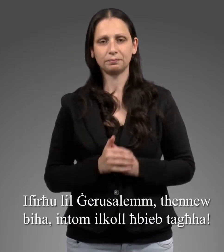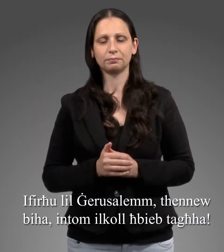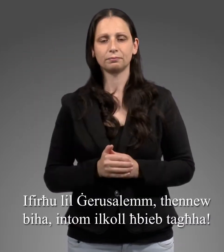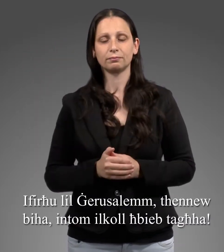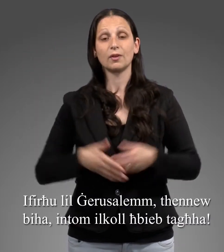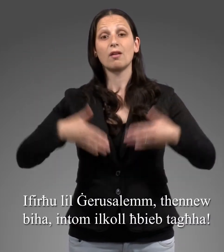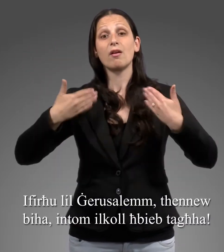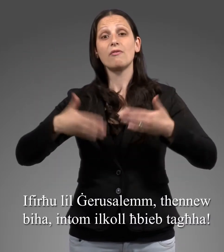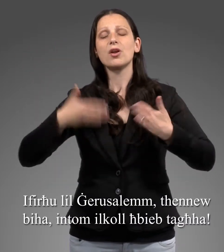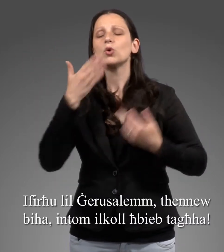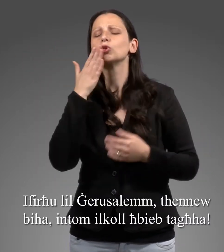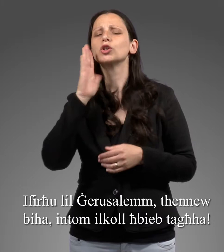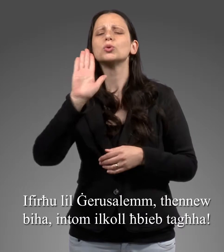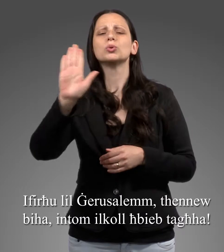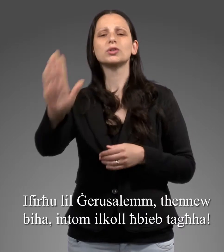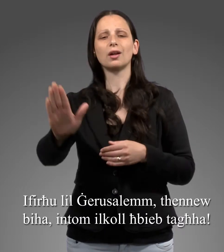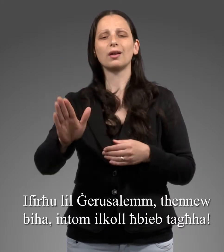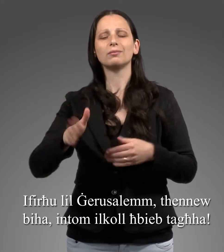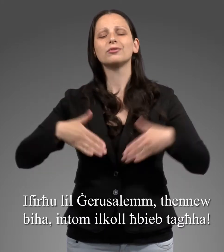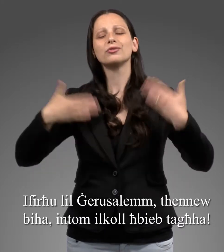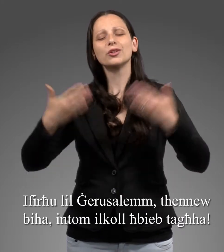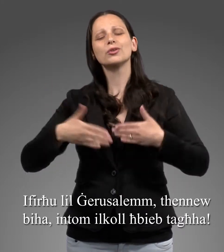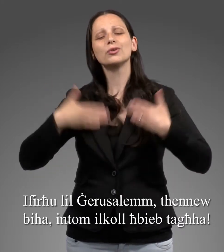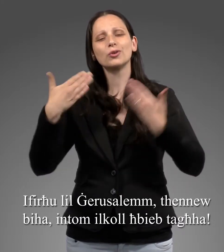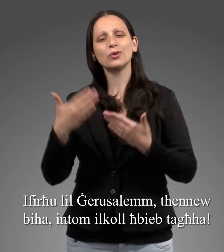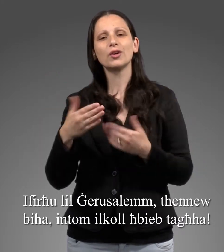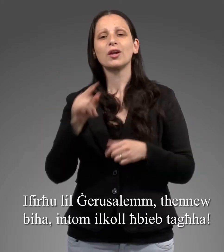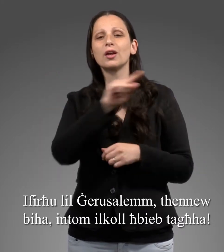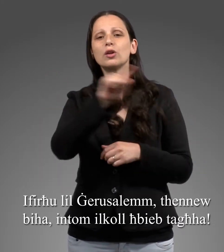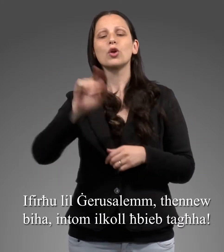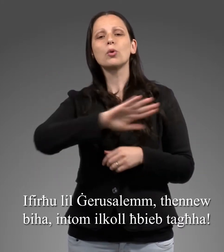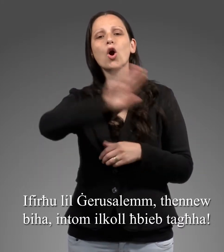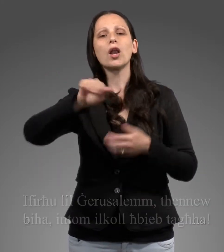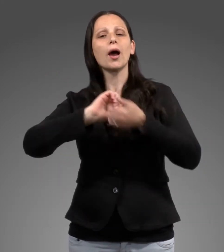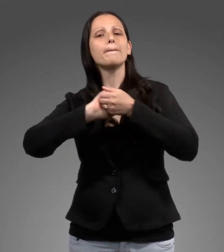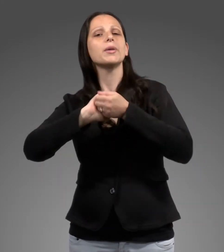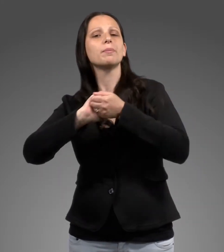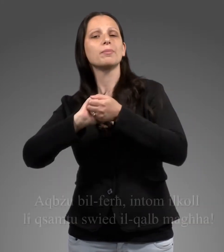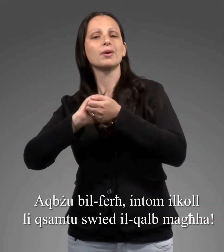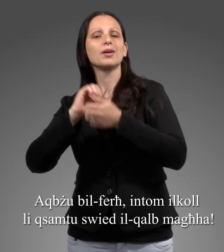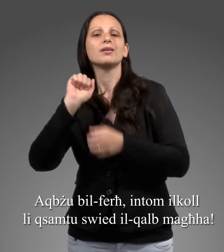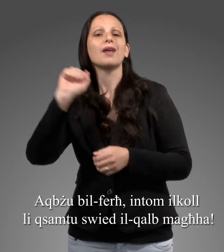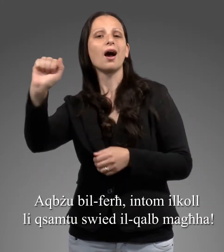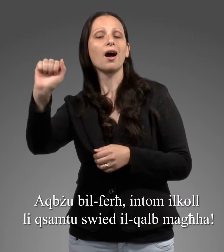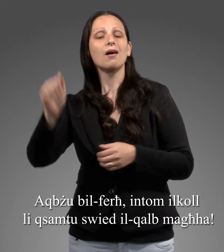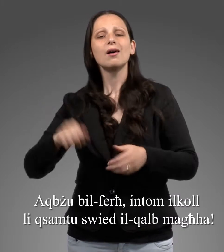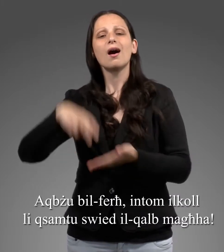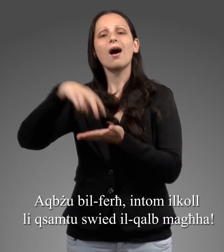Ifirħu lil Ġerusalemm, tennew biha, intom il-koll ħbib tagħha. Aqbżu bil-ferħ intom il-koll